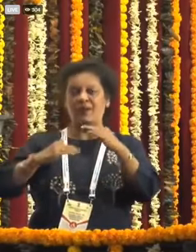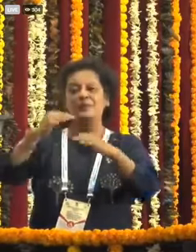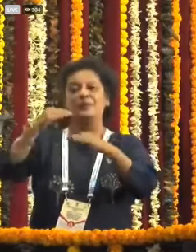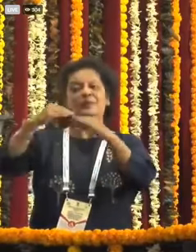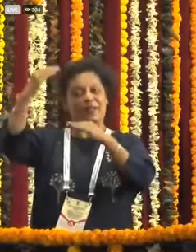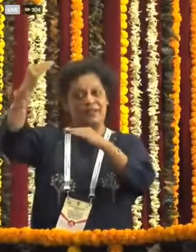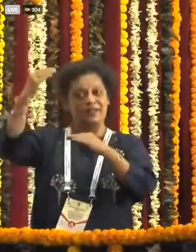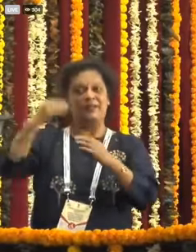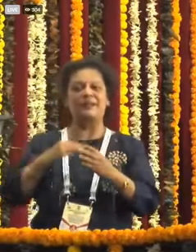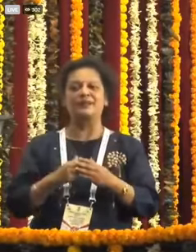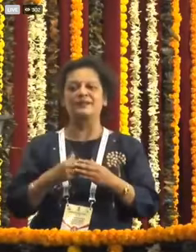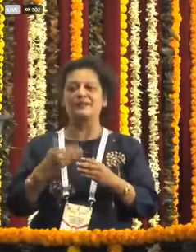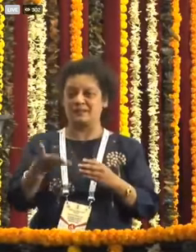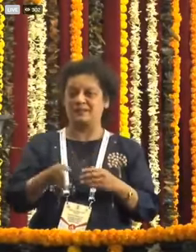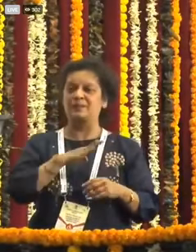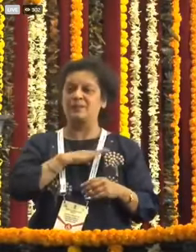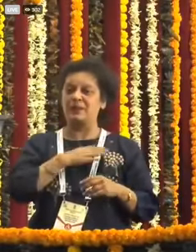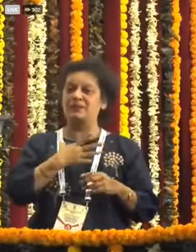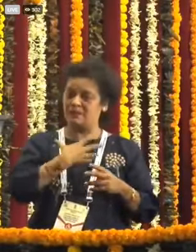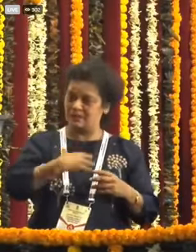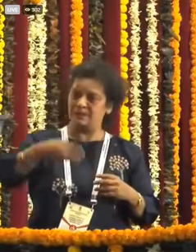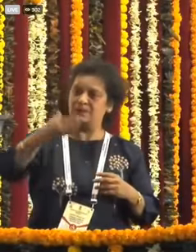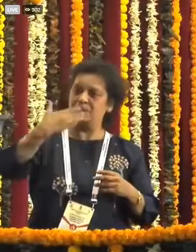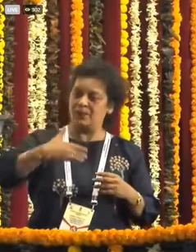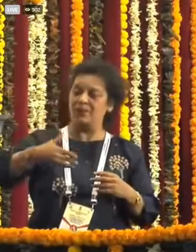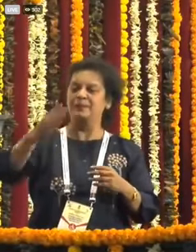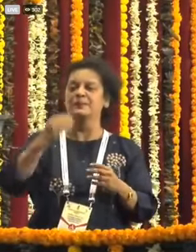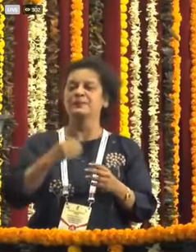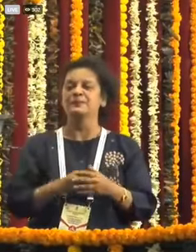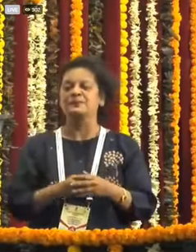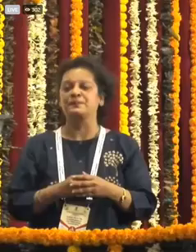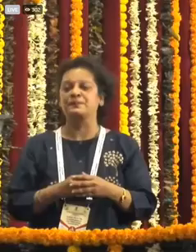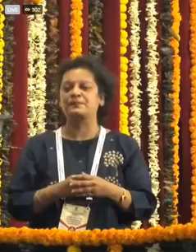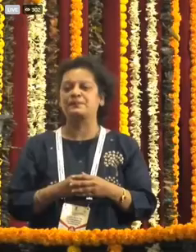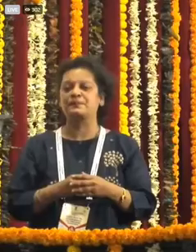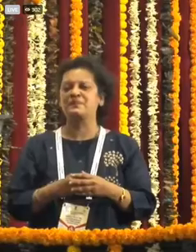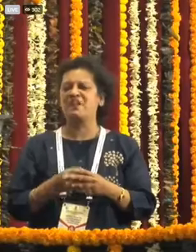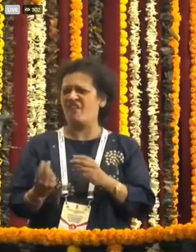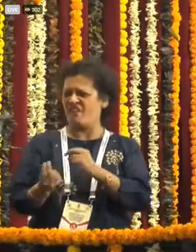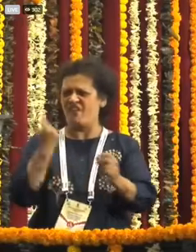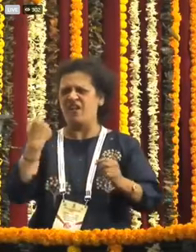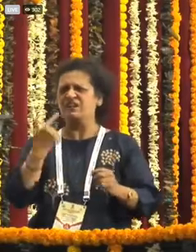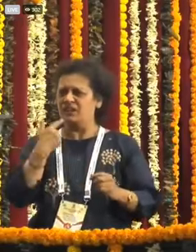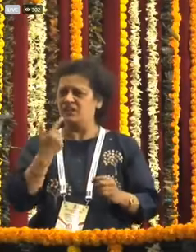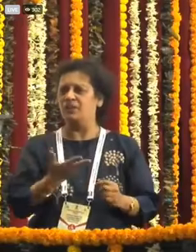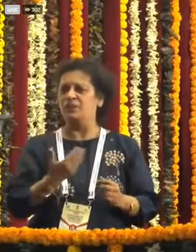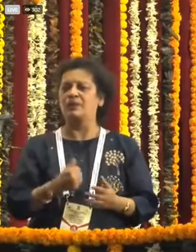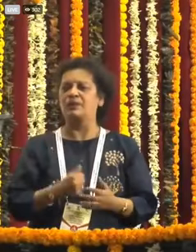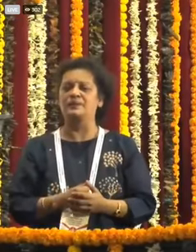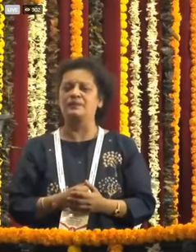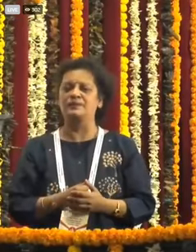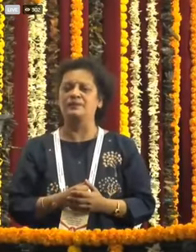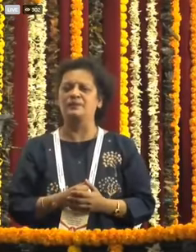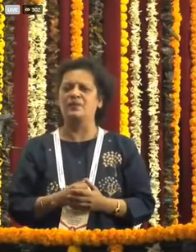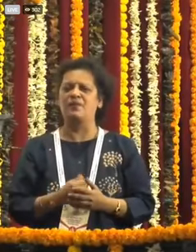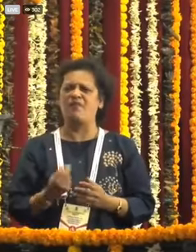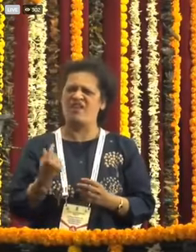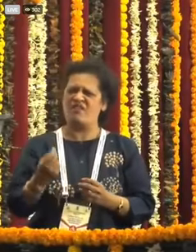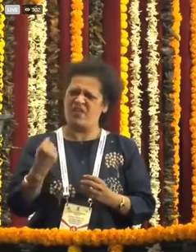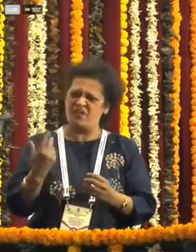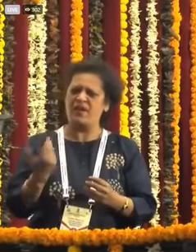विकासाकडे या राज्याचा कारभार विकासाकडे नेण्यासाठी त्याला गतिमान करण्यासाठी त्याला